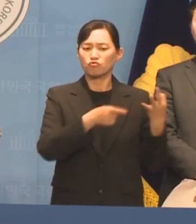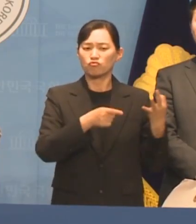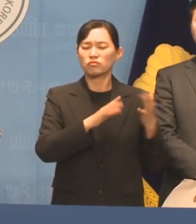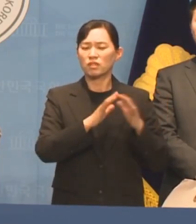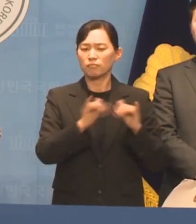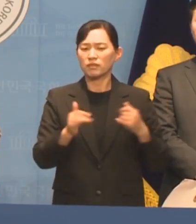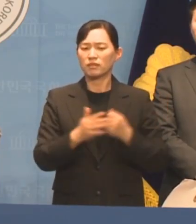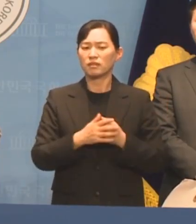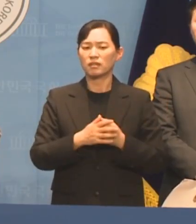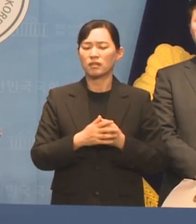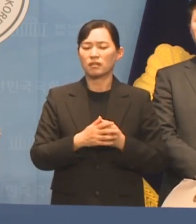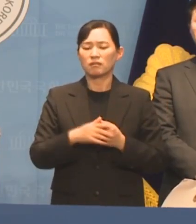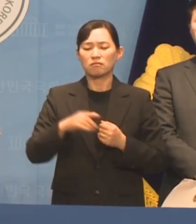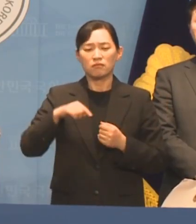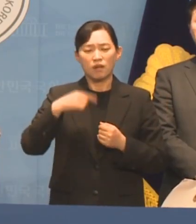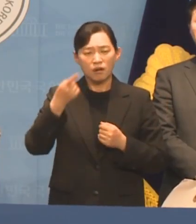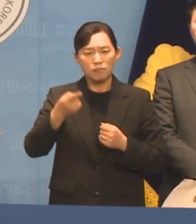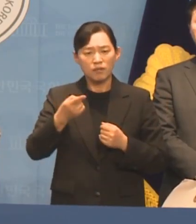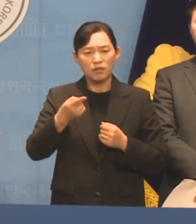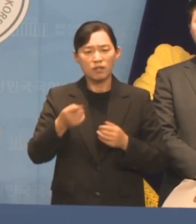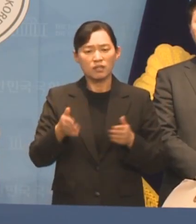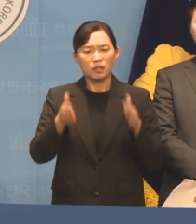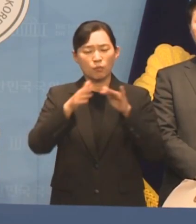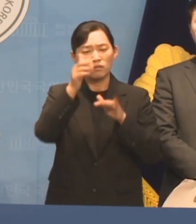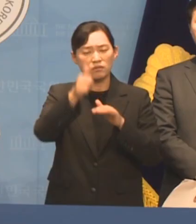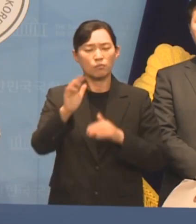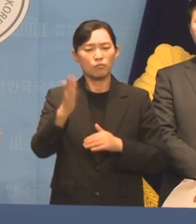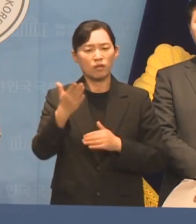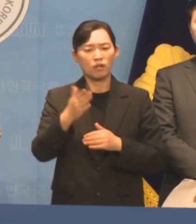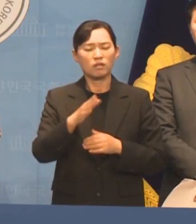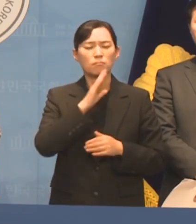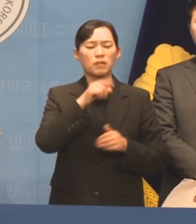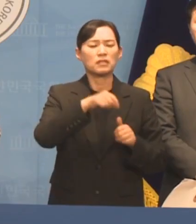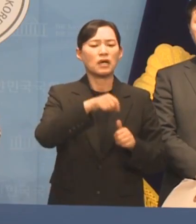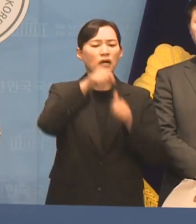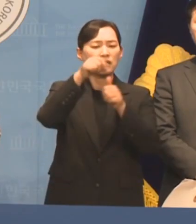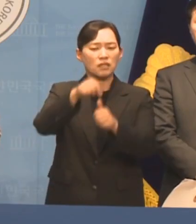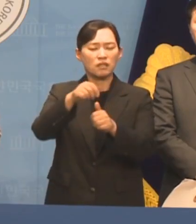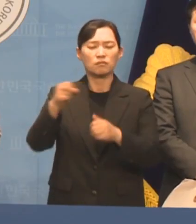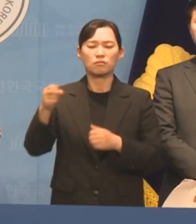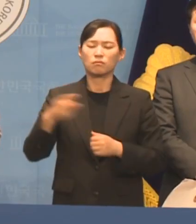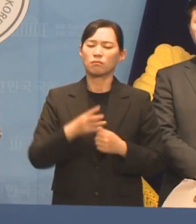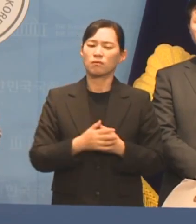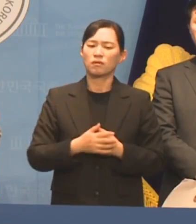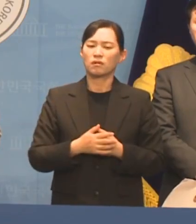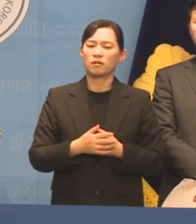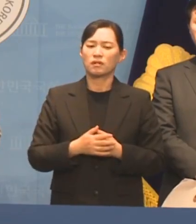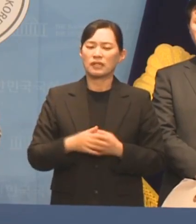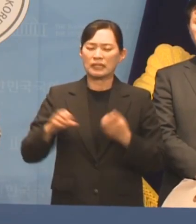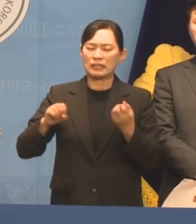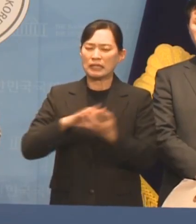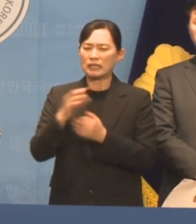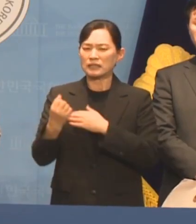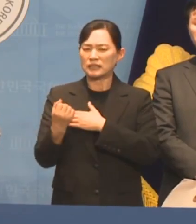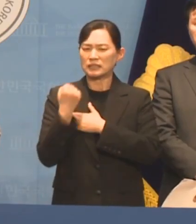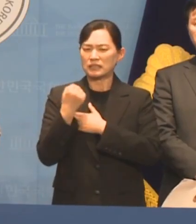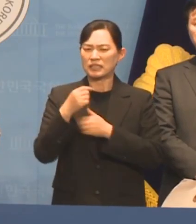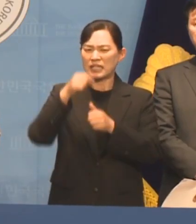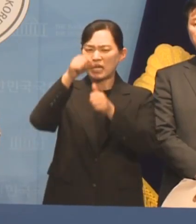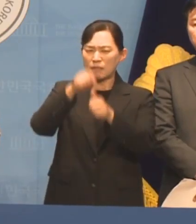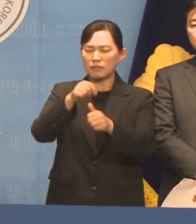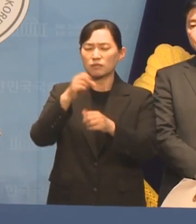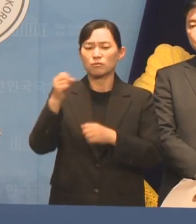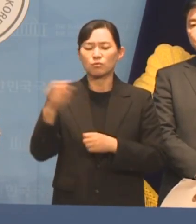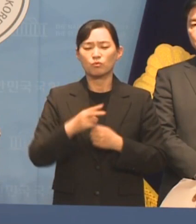차기 기관장으로 거론되는 것은 단순한 낙하산 논란을 넘어 공공기관의 내란 세력의 알박기 시도이며